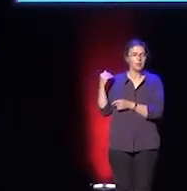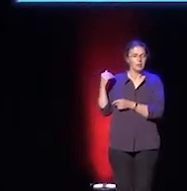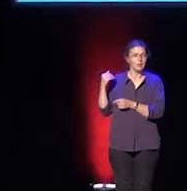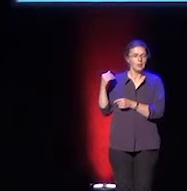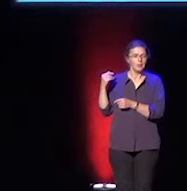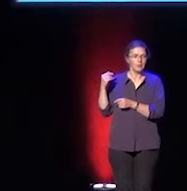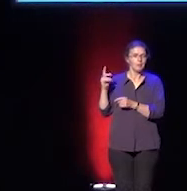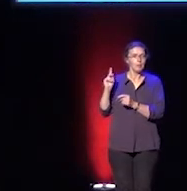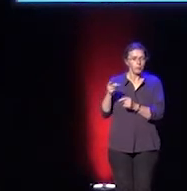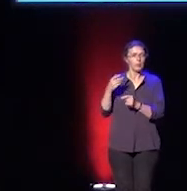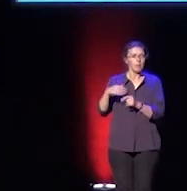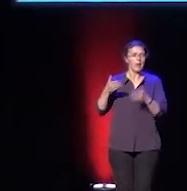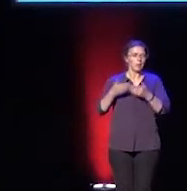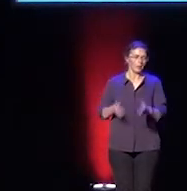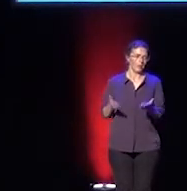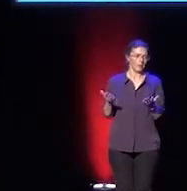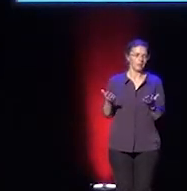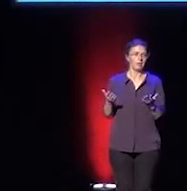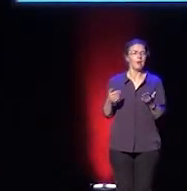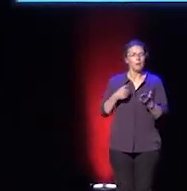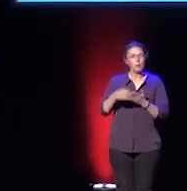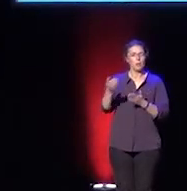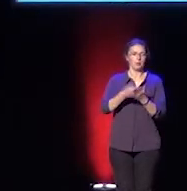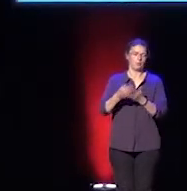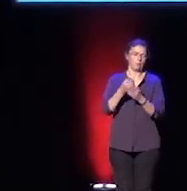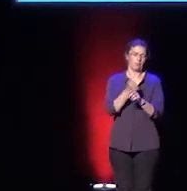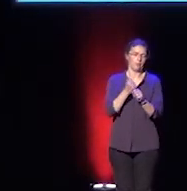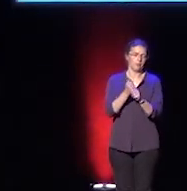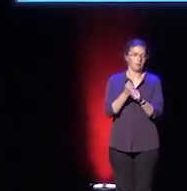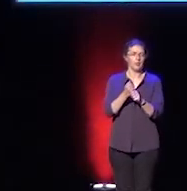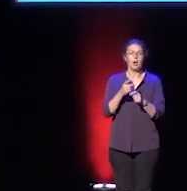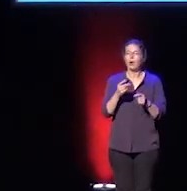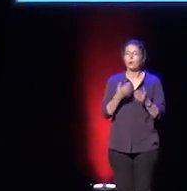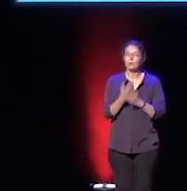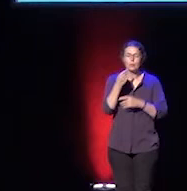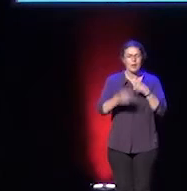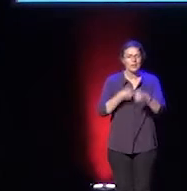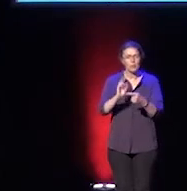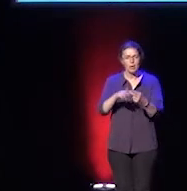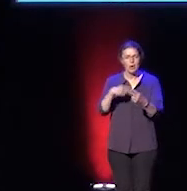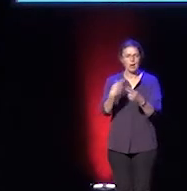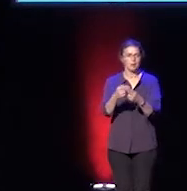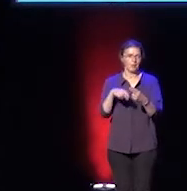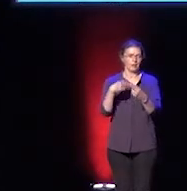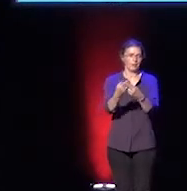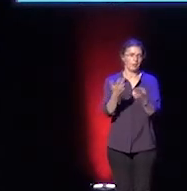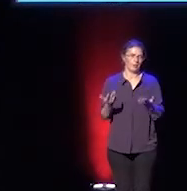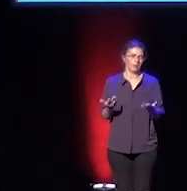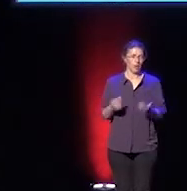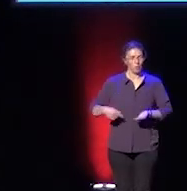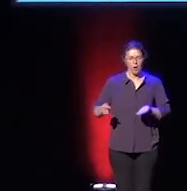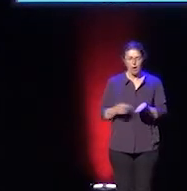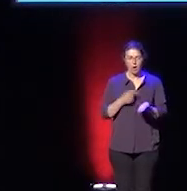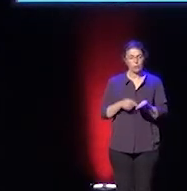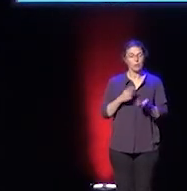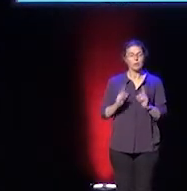in der Vergangenheit bereit sein müssen, sich fortzubilden, sich den Entwicklungen anzupassen, den Herausforderungen